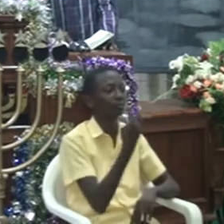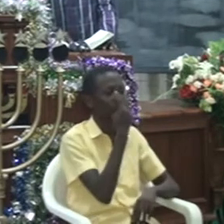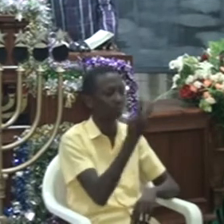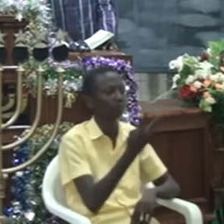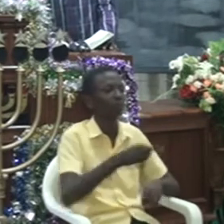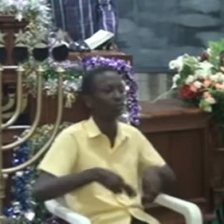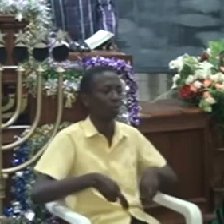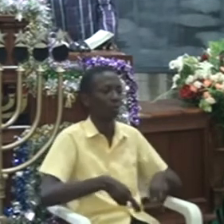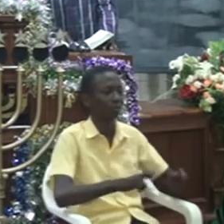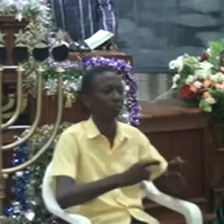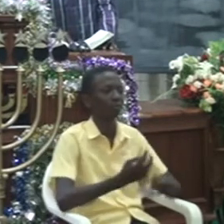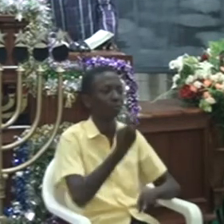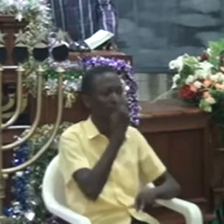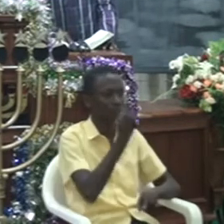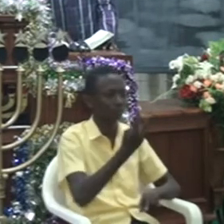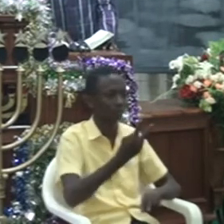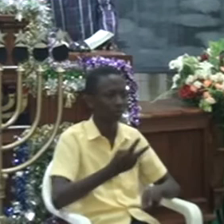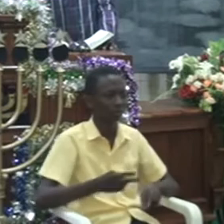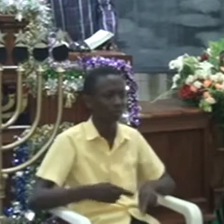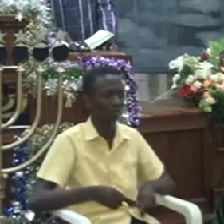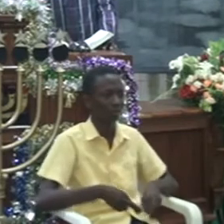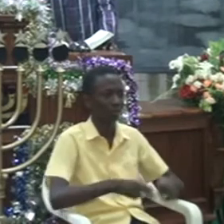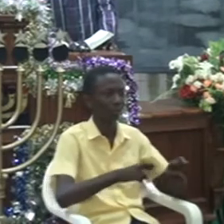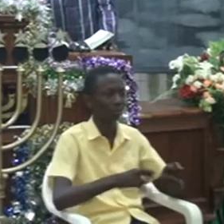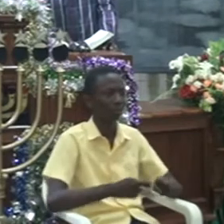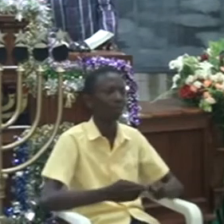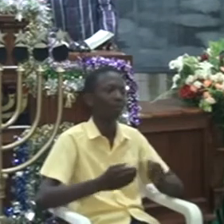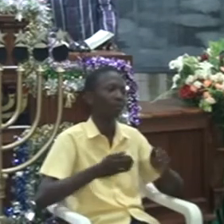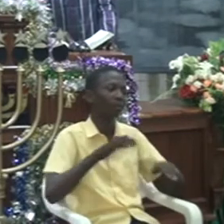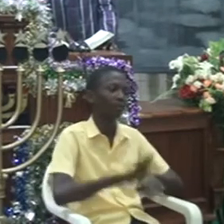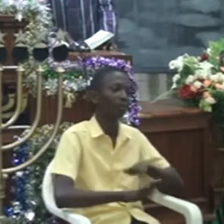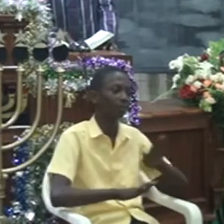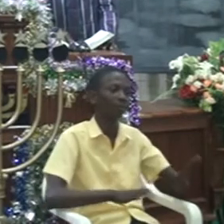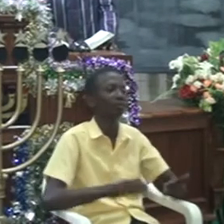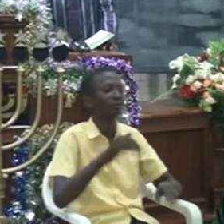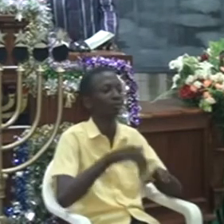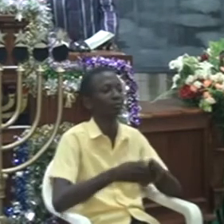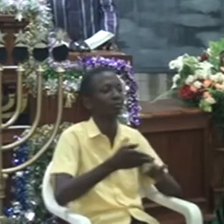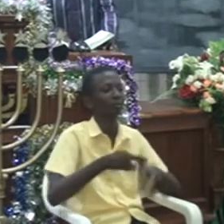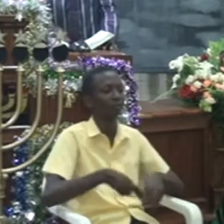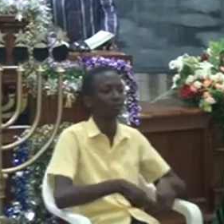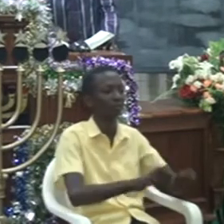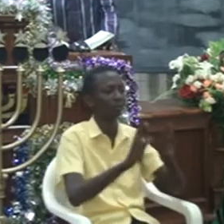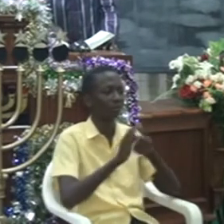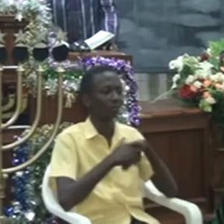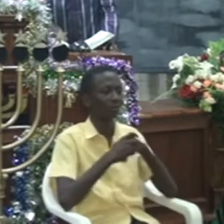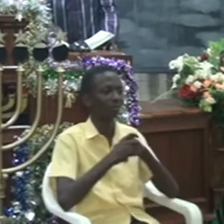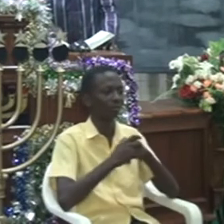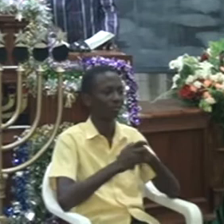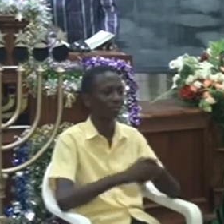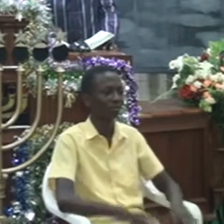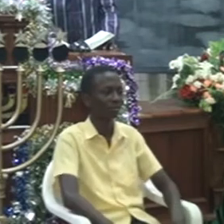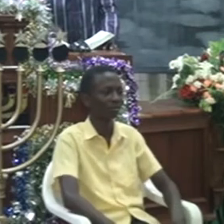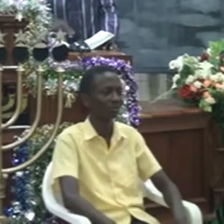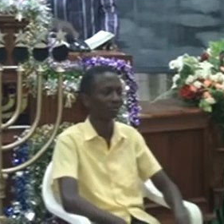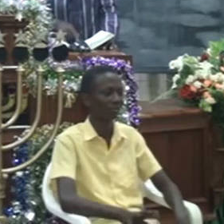chemin, voici le chemin, marchez-y. Na masikio yako yatasikia nyuma